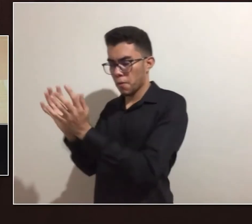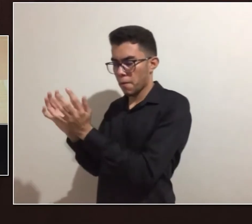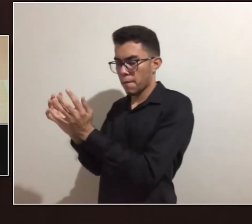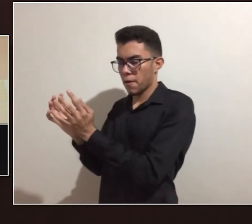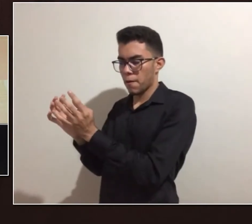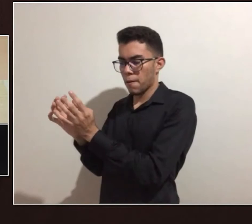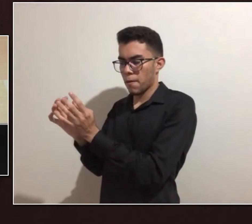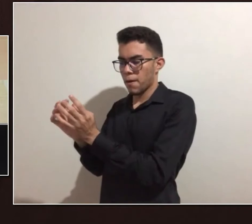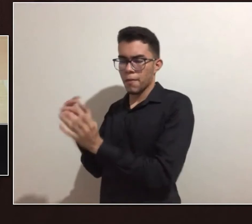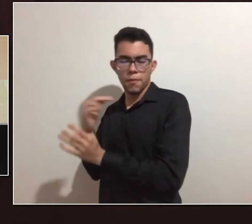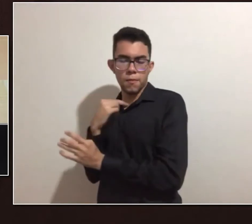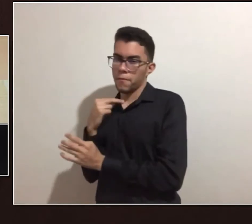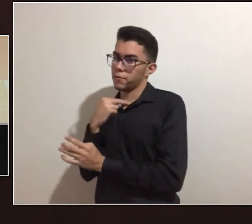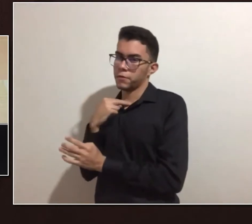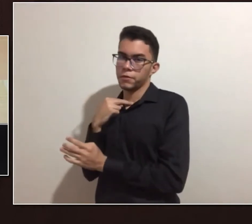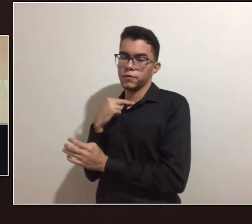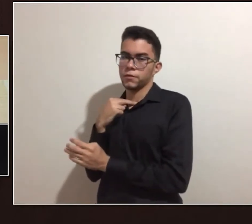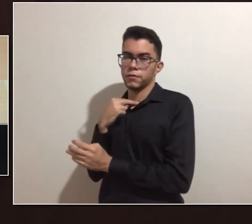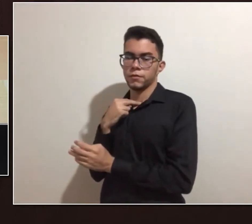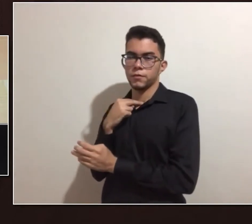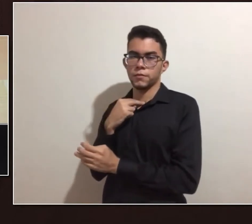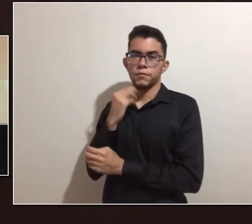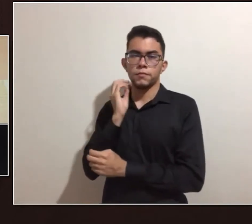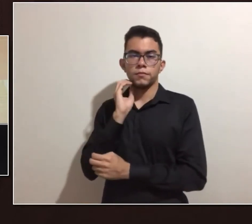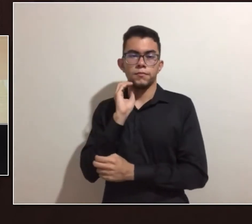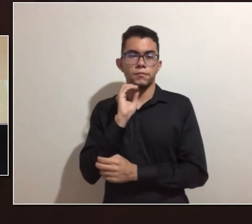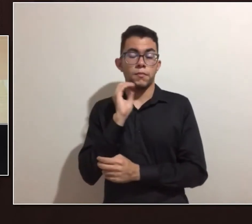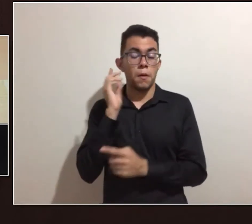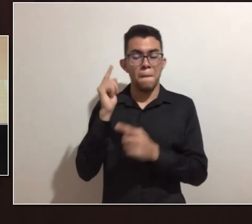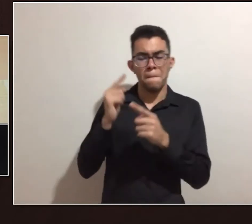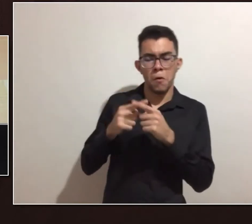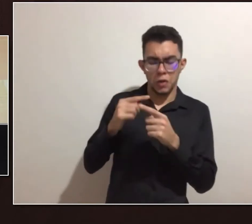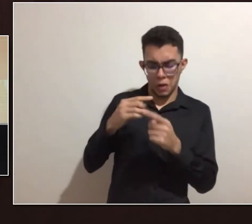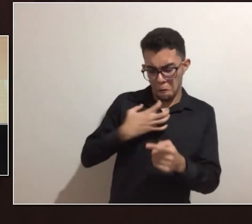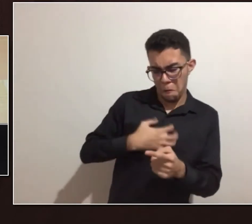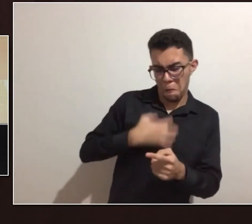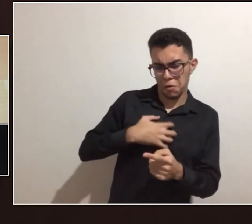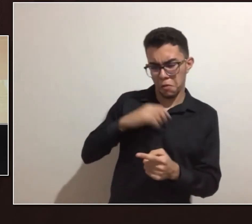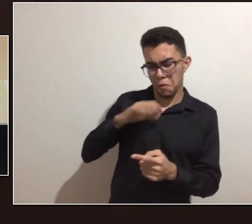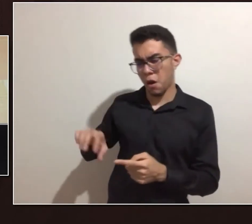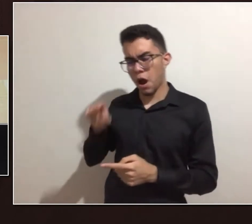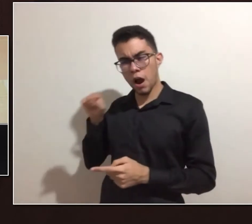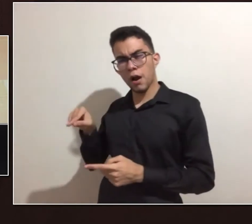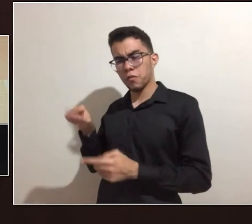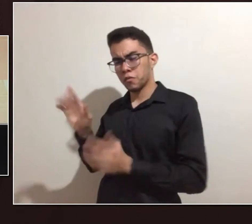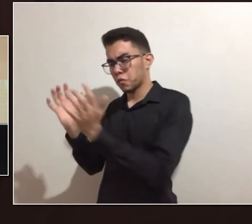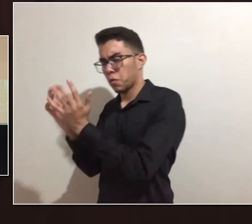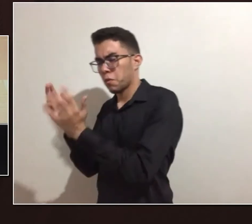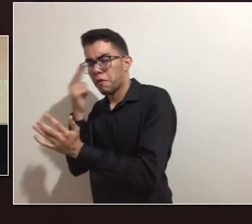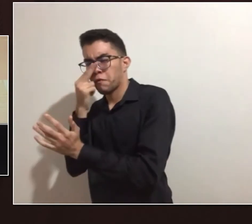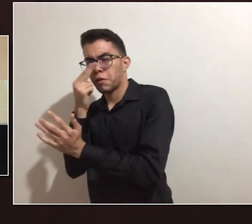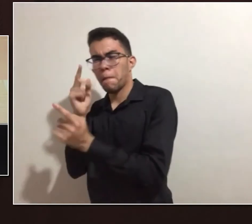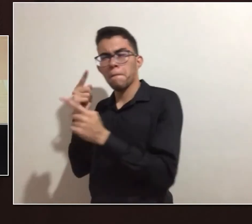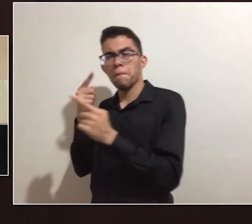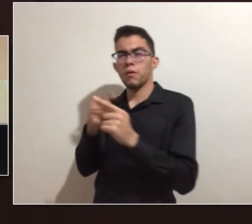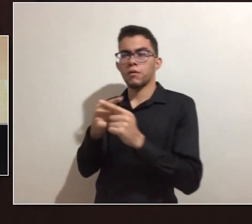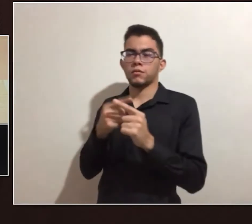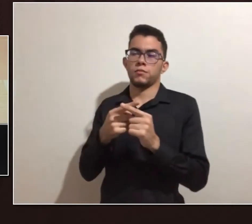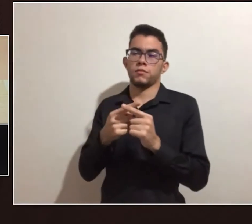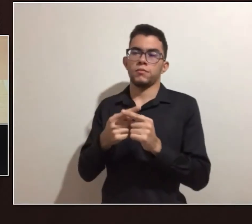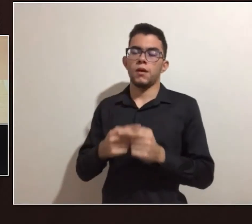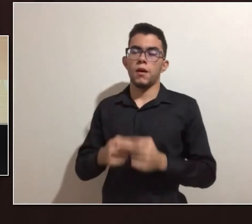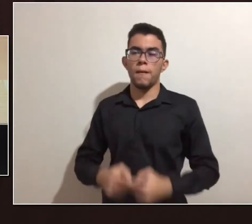tamanha intolerância aos cristãos? Por quê? Sabe por quê? Porque a mudança de